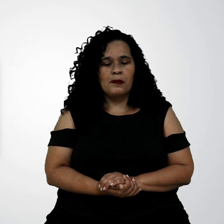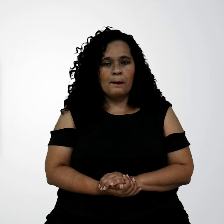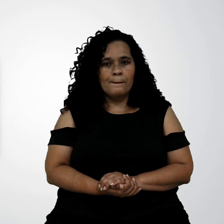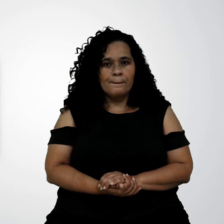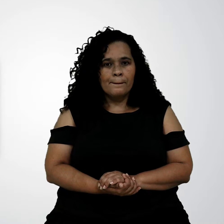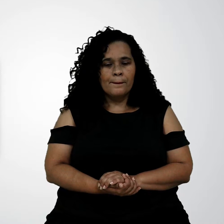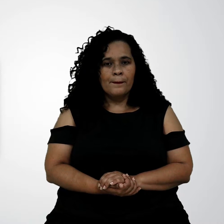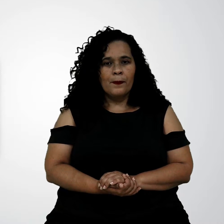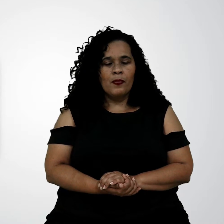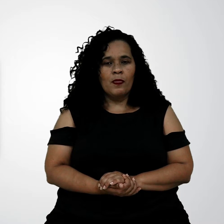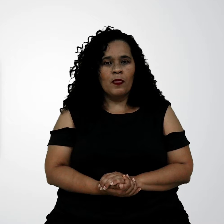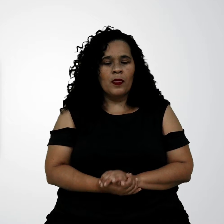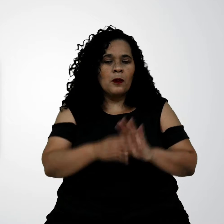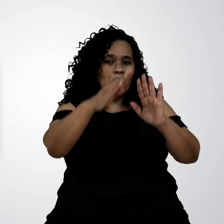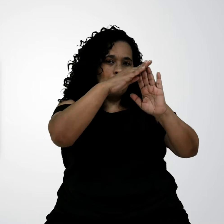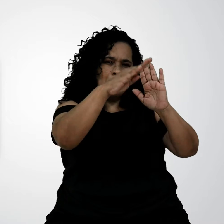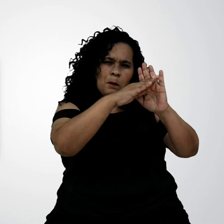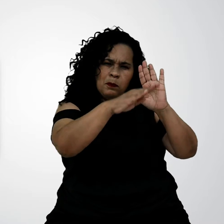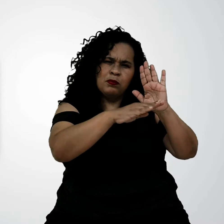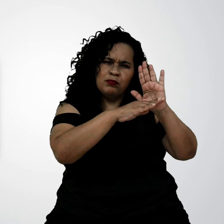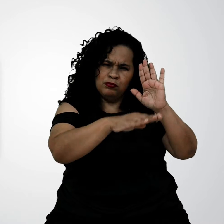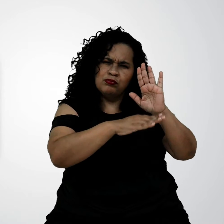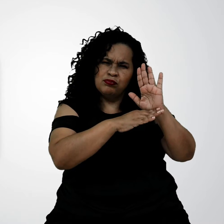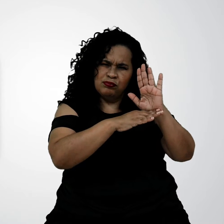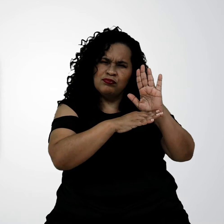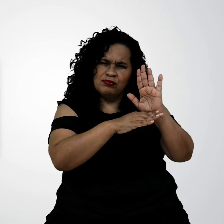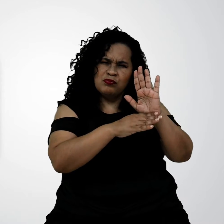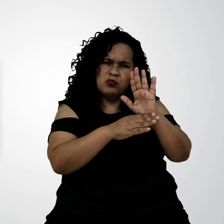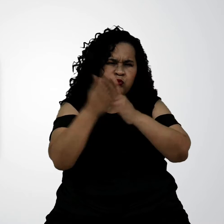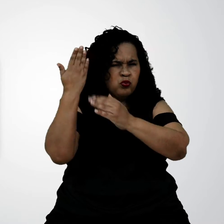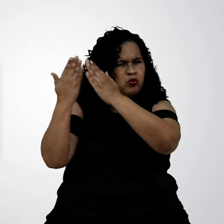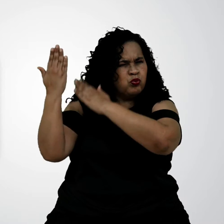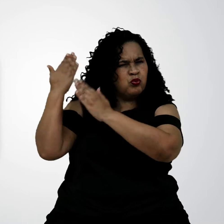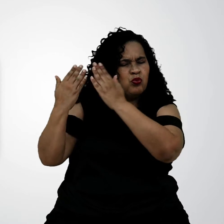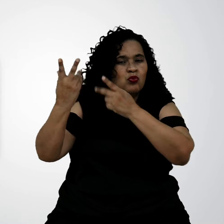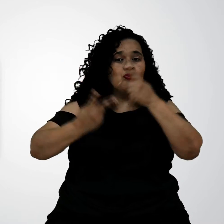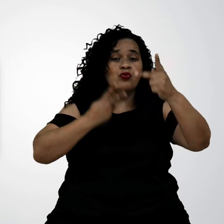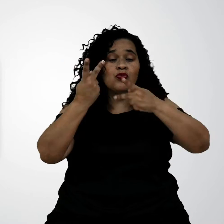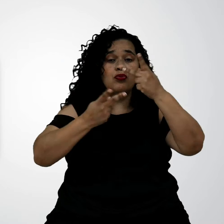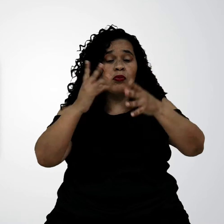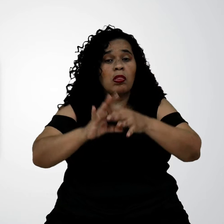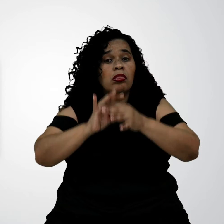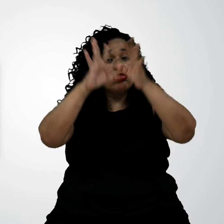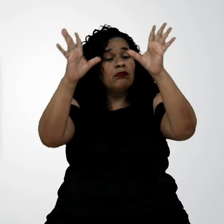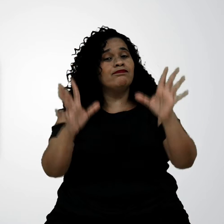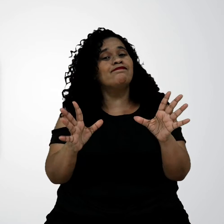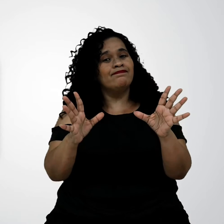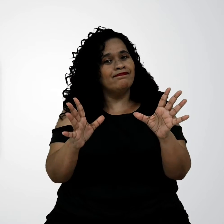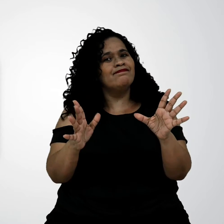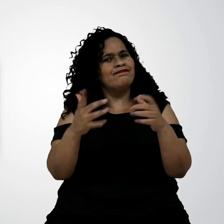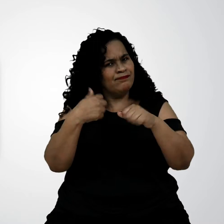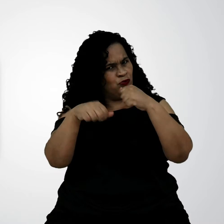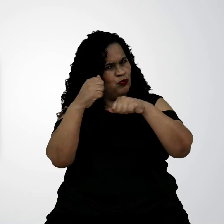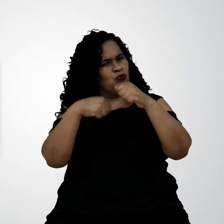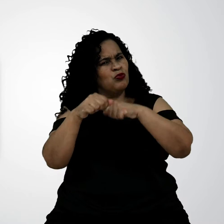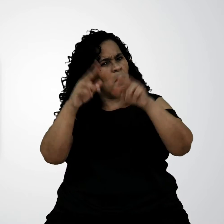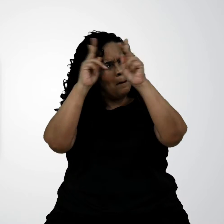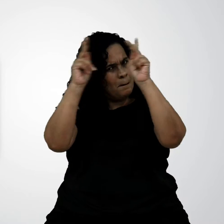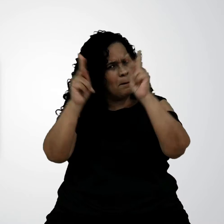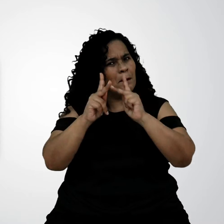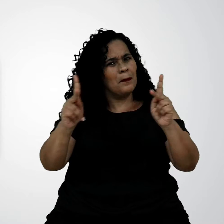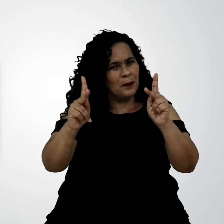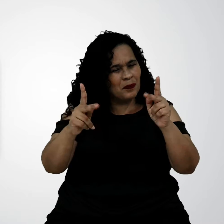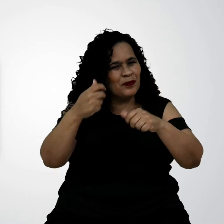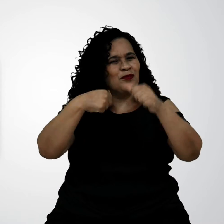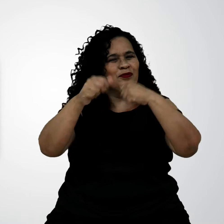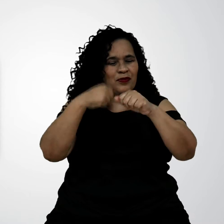Nos programas anteriores nós falamos sobre mais liberdade financeira, mais paz financeira e